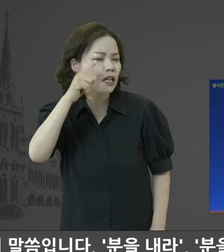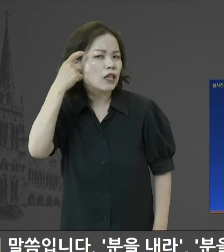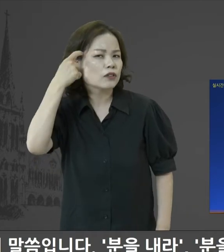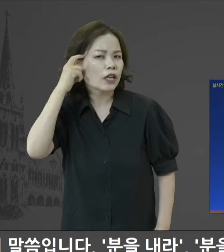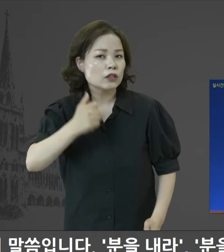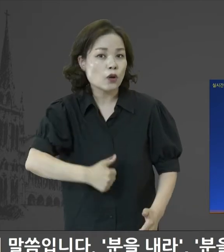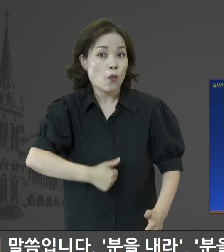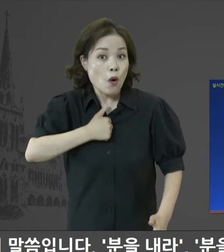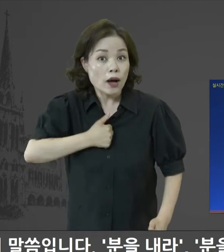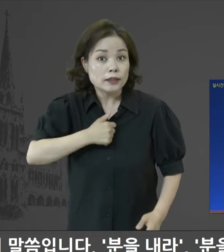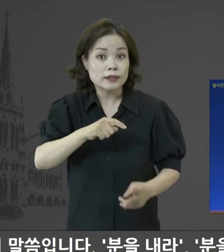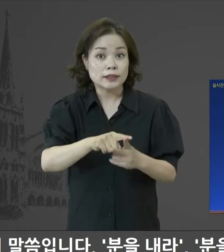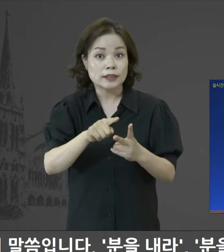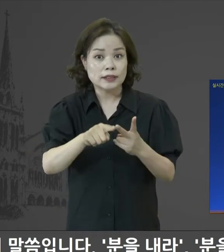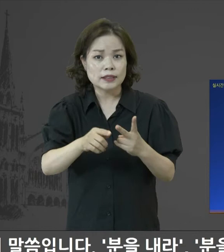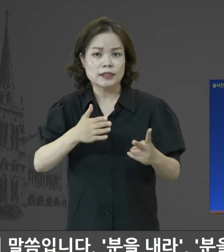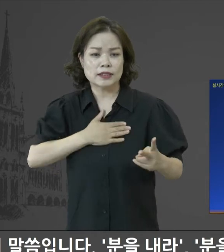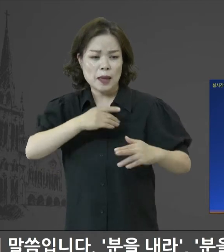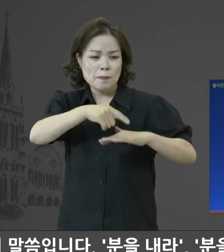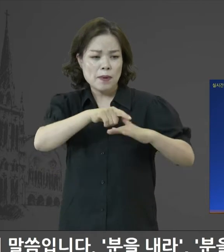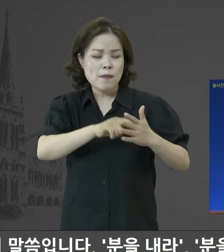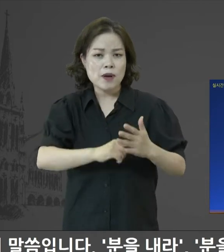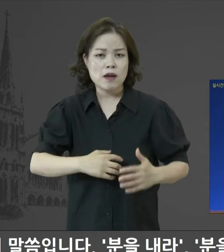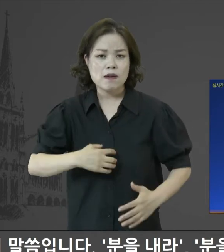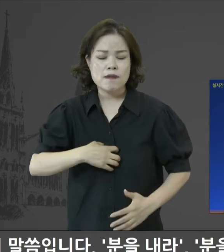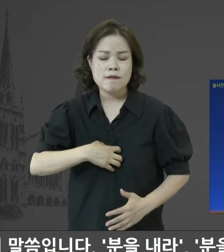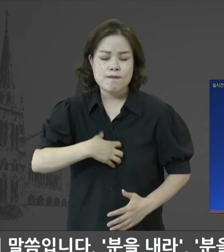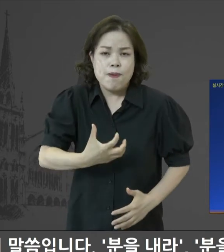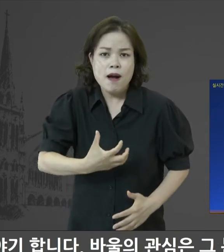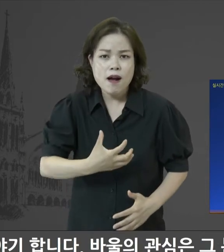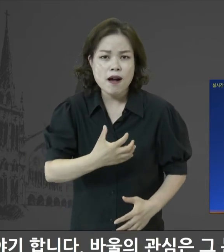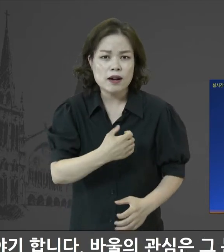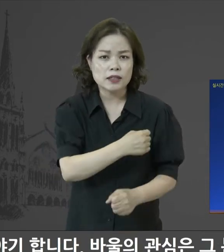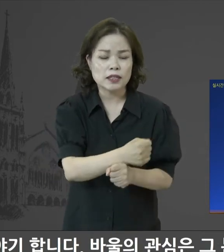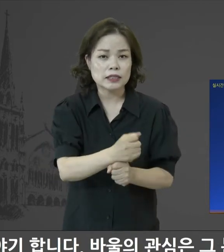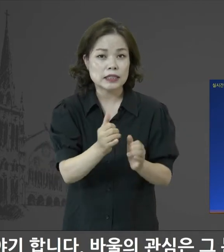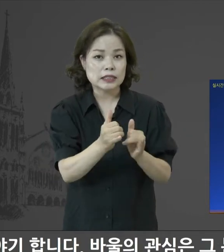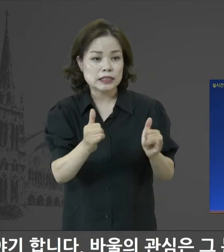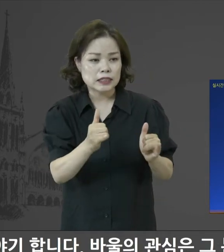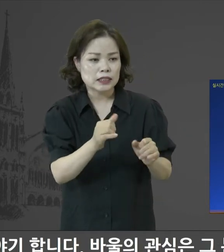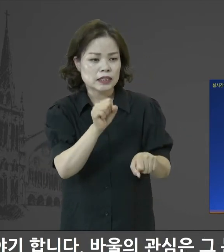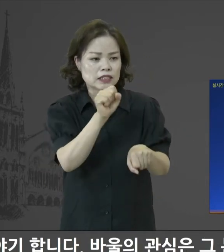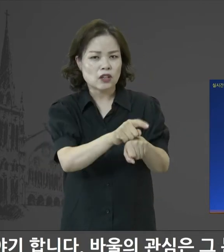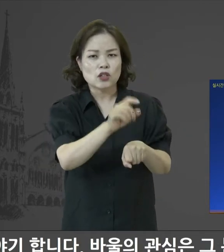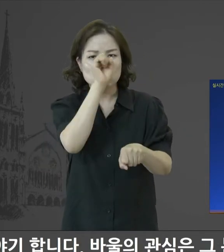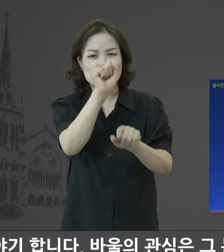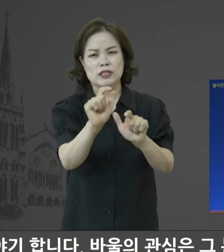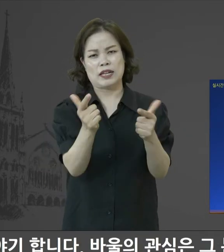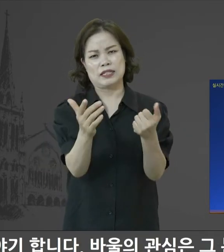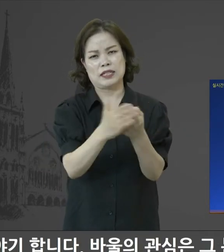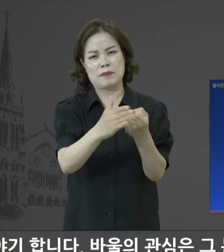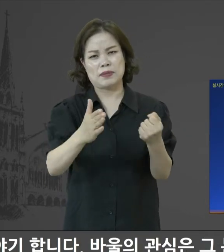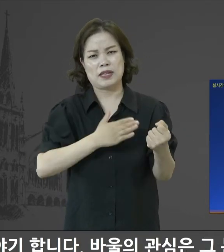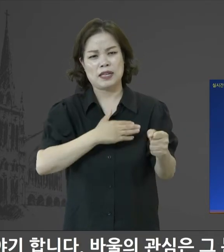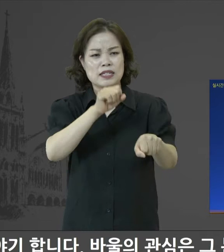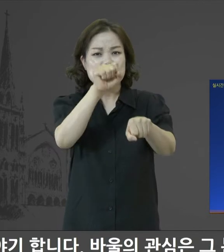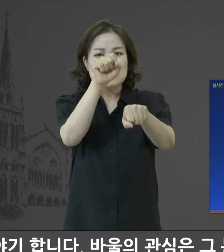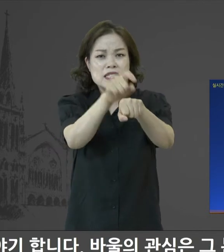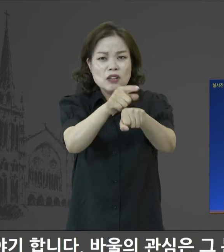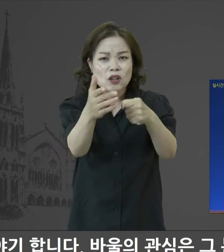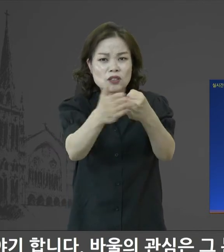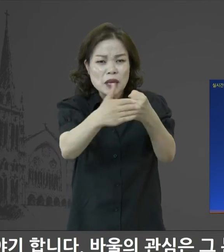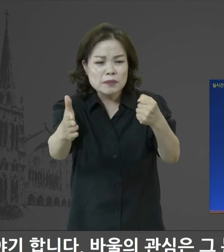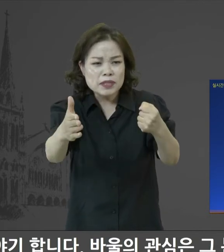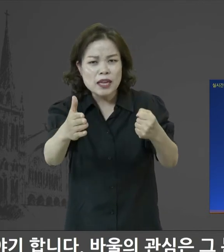생각해서 내는 분노이든 내 마음이 욱하고 내 그저 인격 수련이 되어지지 않아서 내